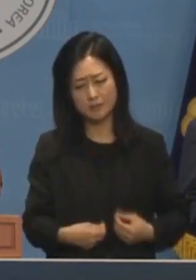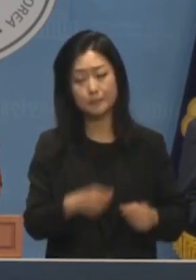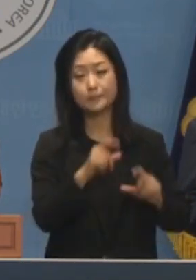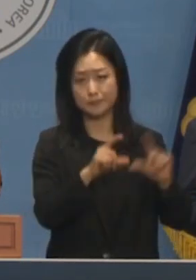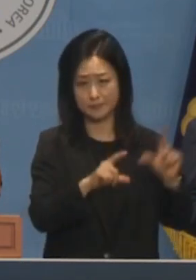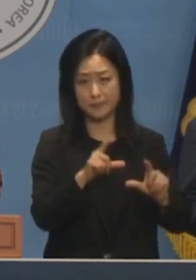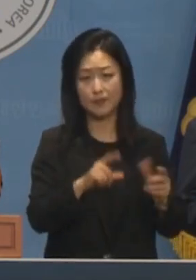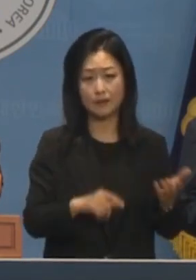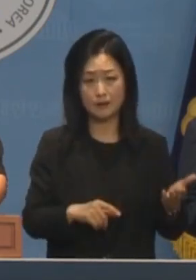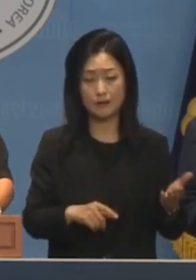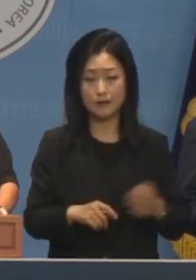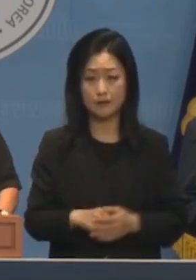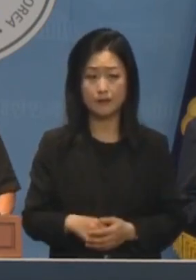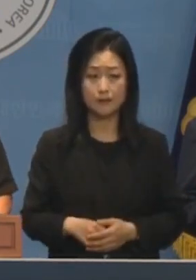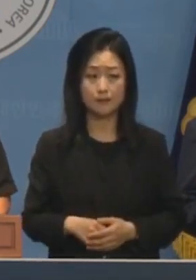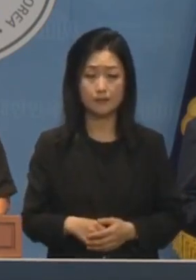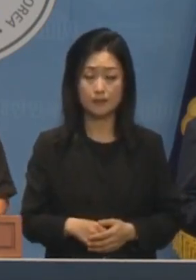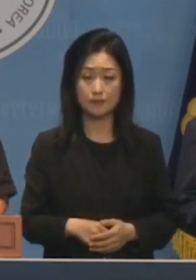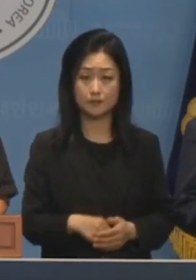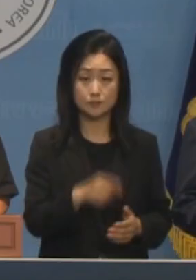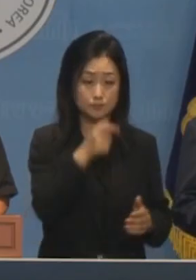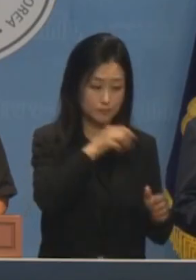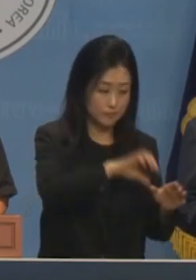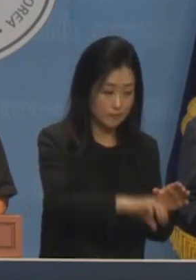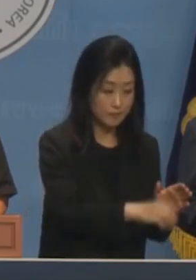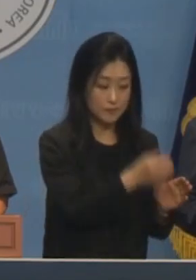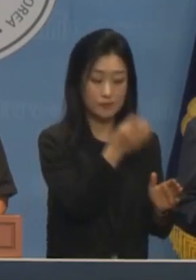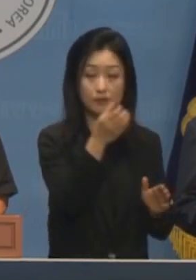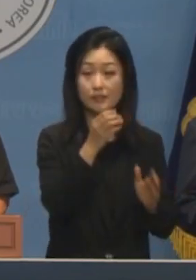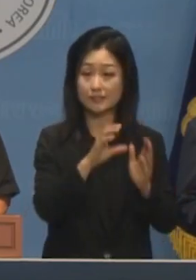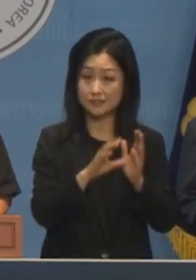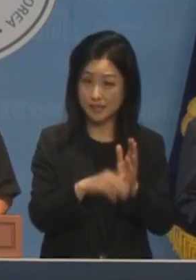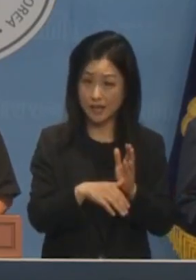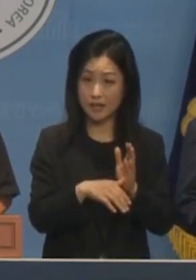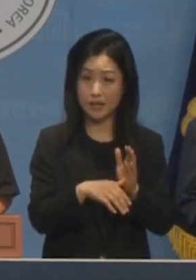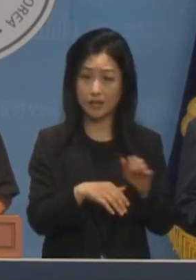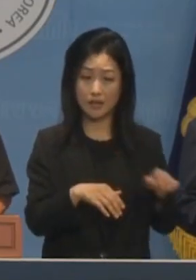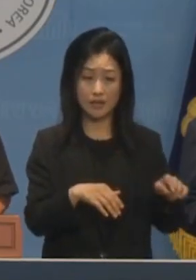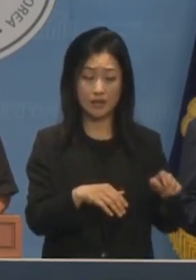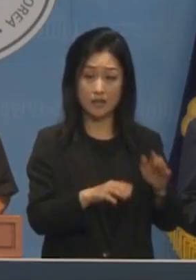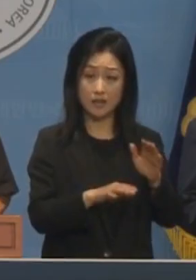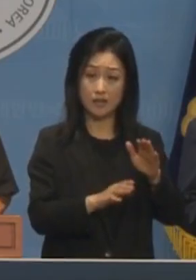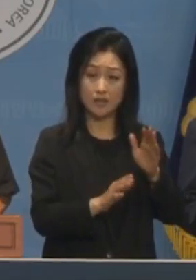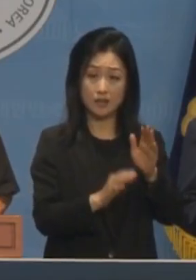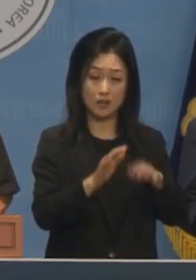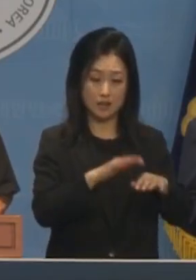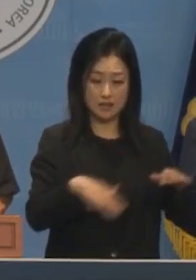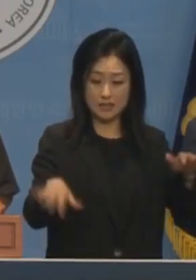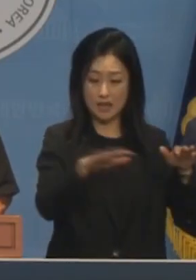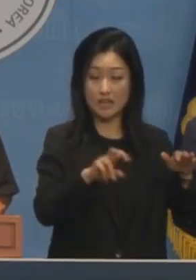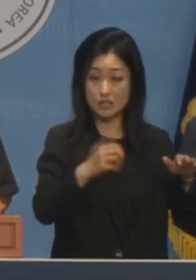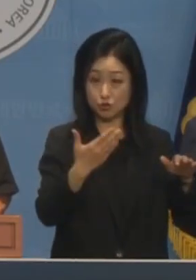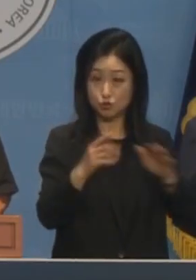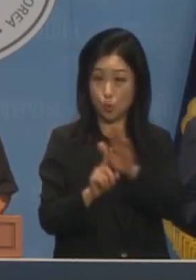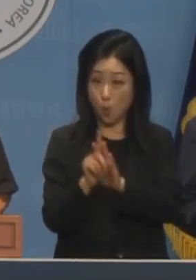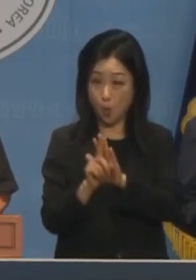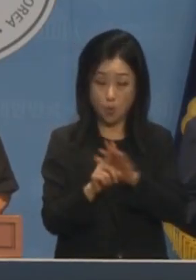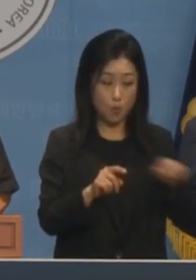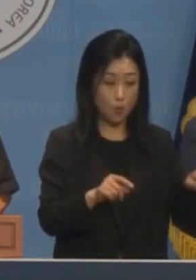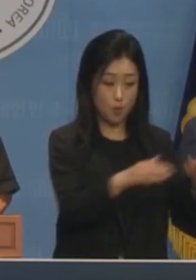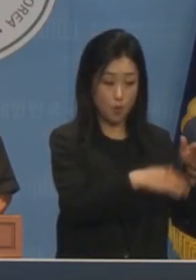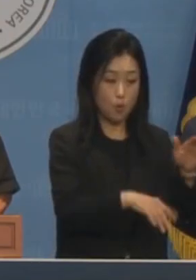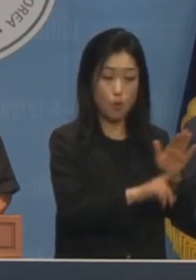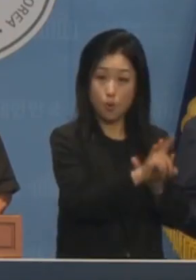그러한 풍경이었습니다. 취수 당시 문희 수치장 인근 온도는 29도였지만 대청호의